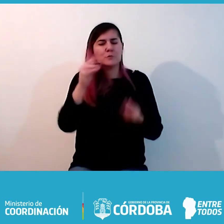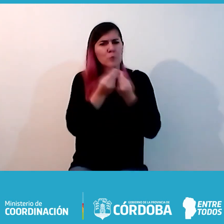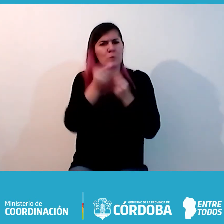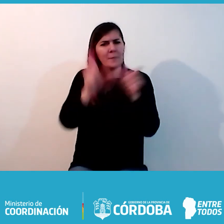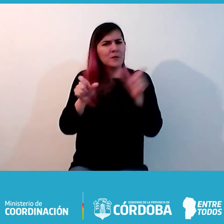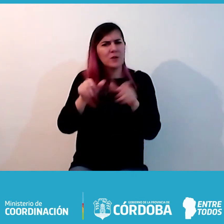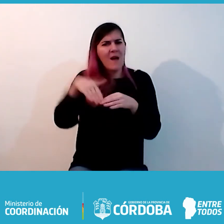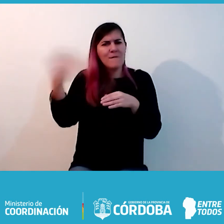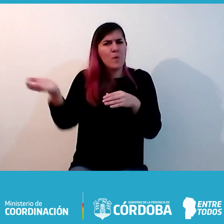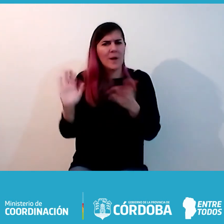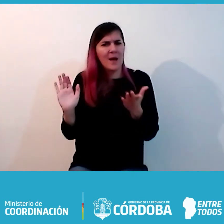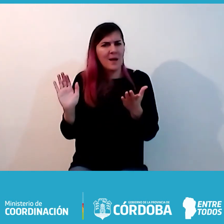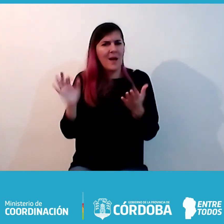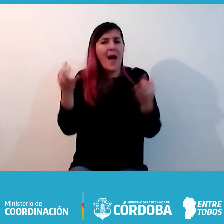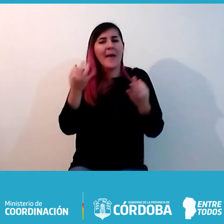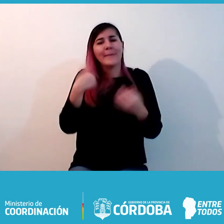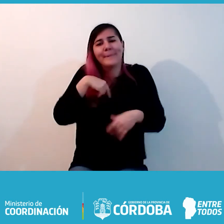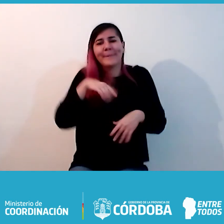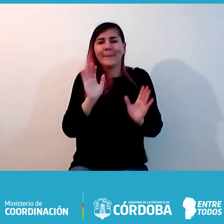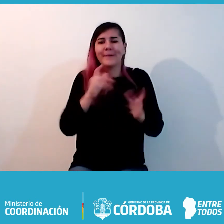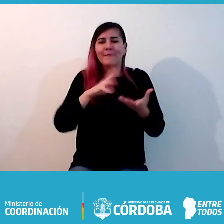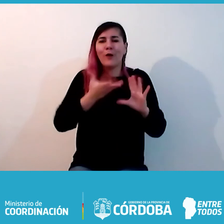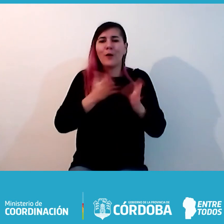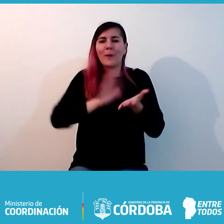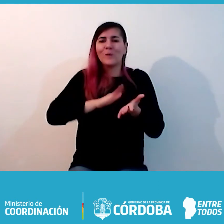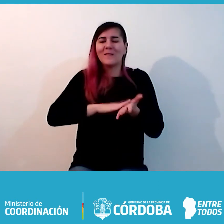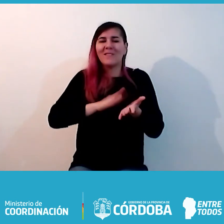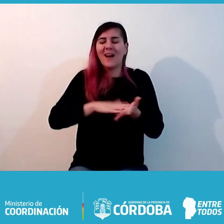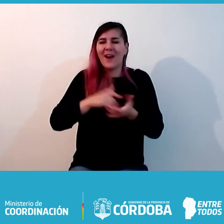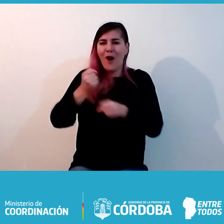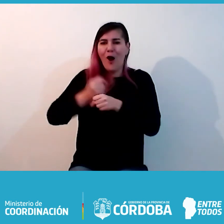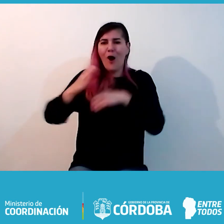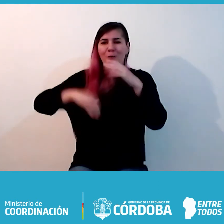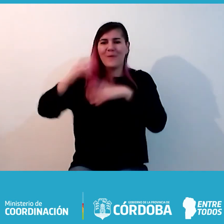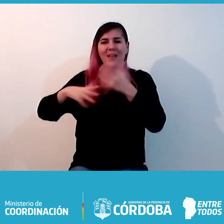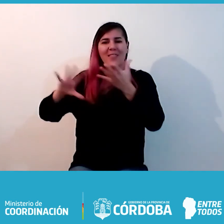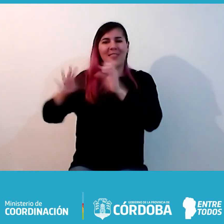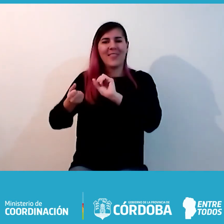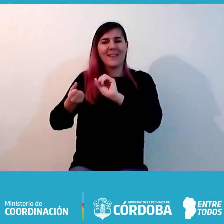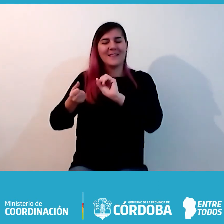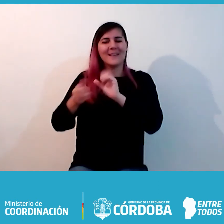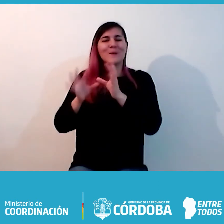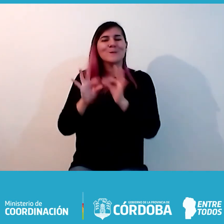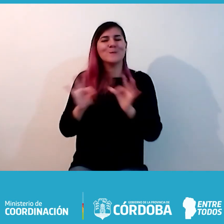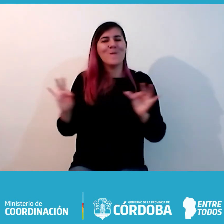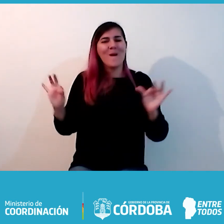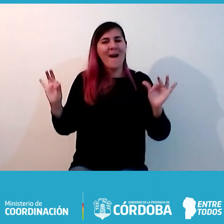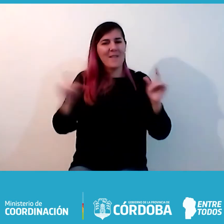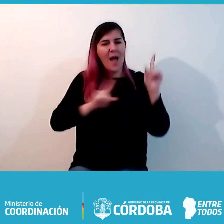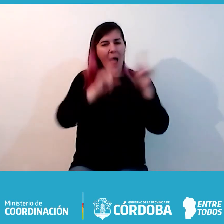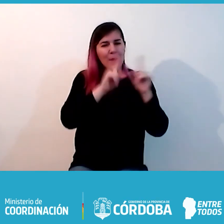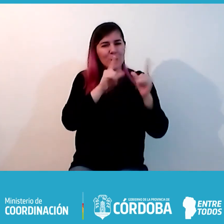gente afuera. Se observa una elegante manera de justificar una obra que destruye. El estudio en algunos párrafos está redactado de manera muy